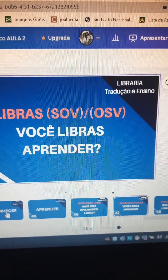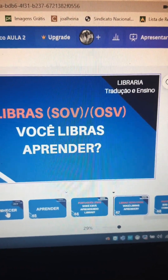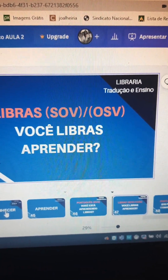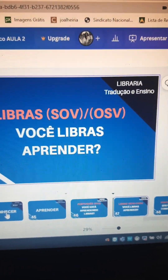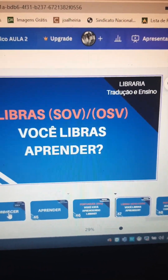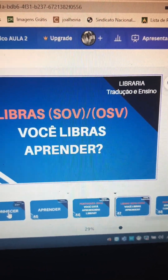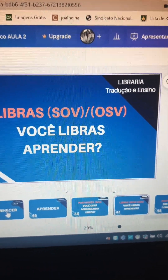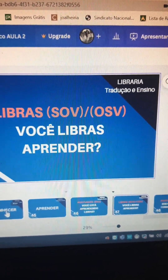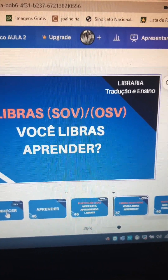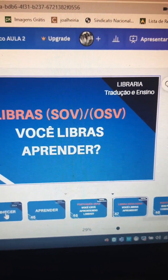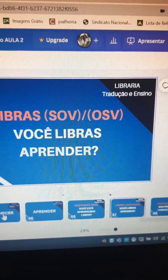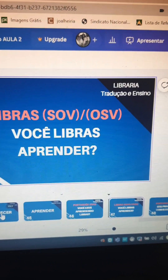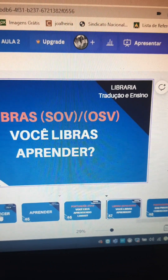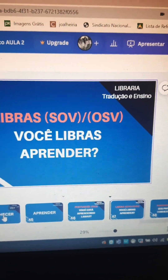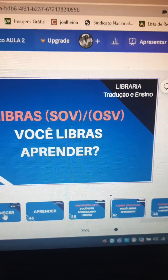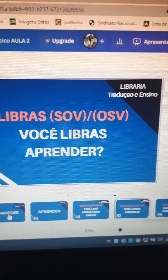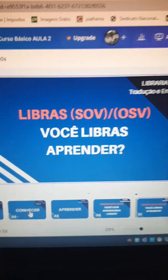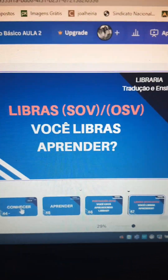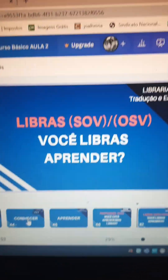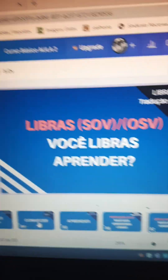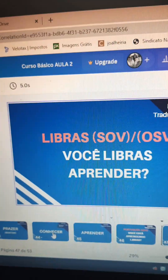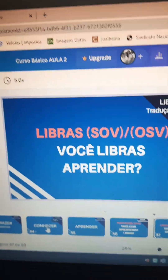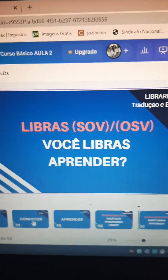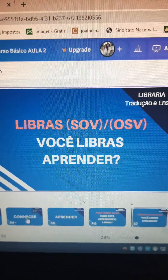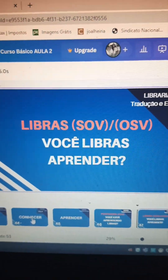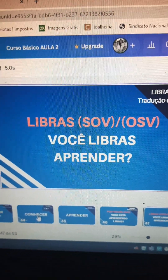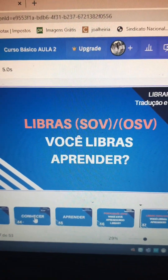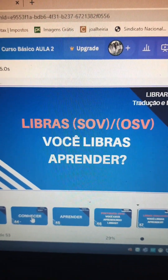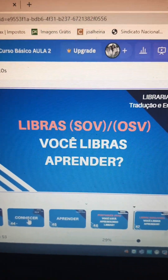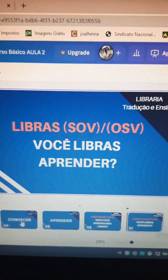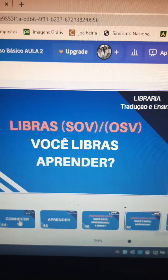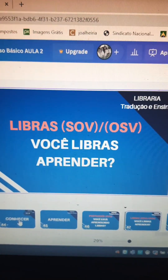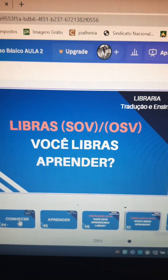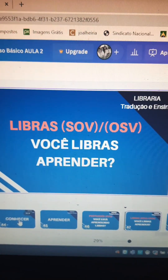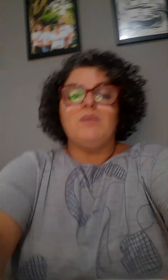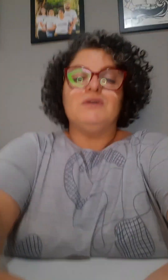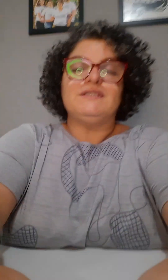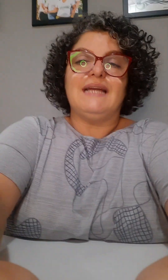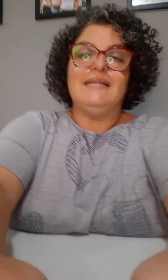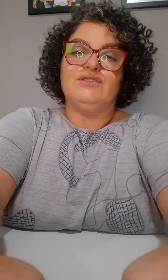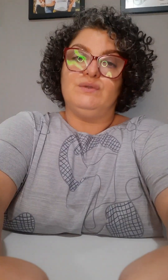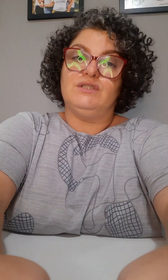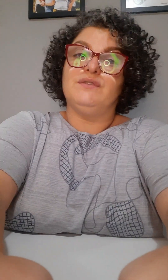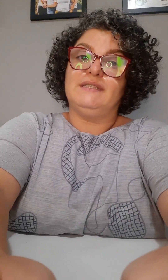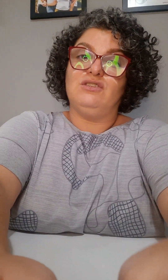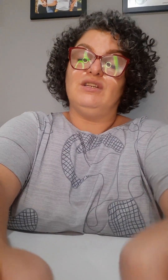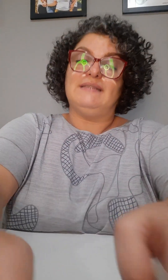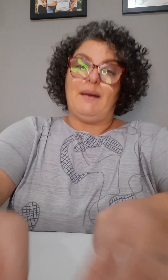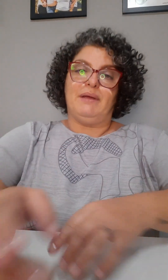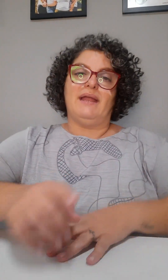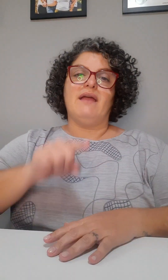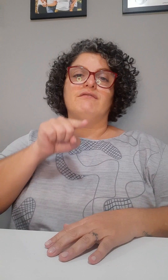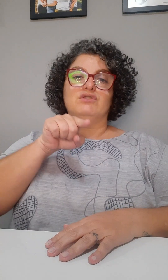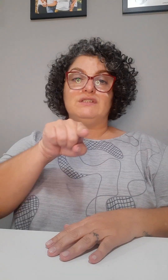você, Libras, aprender. E como eu sinalizo isso, vocês já sabem, né?